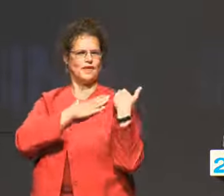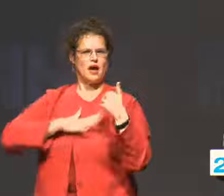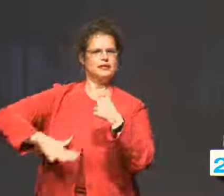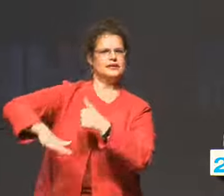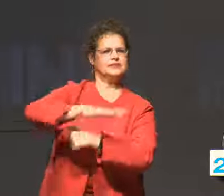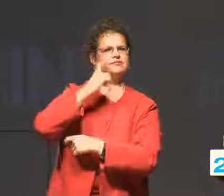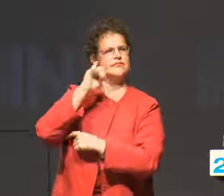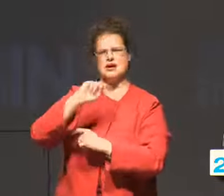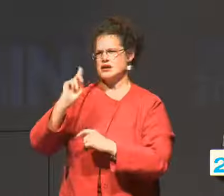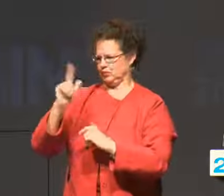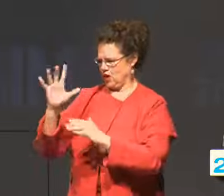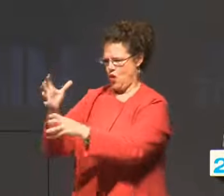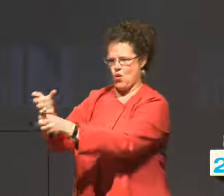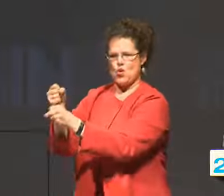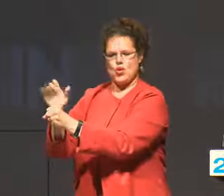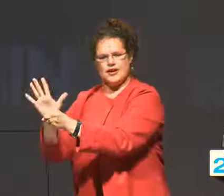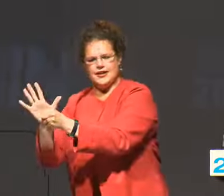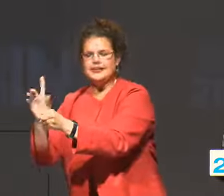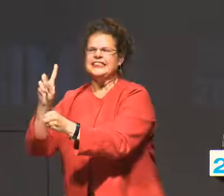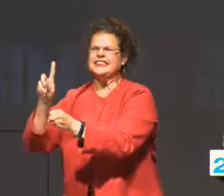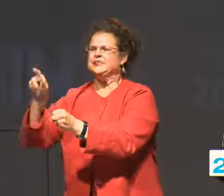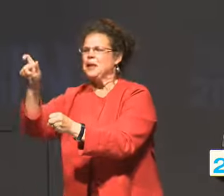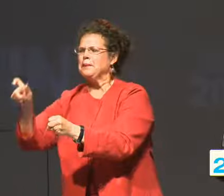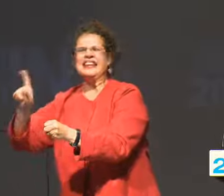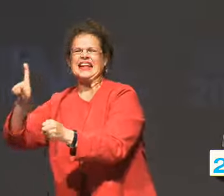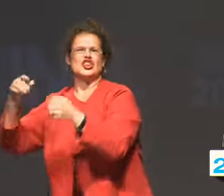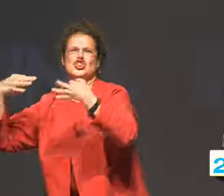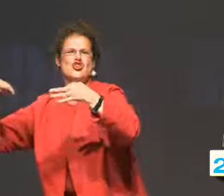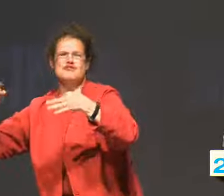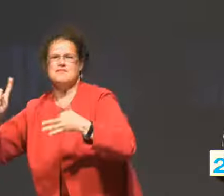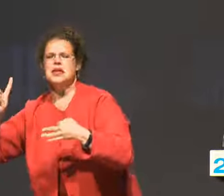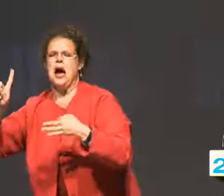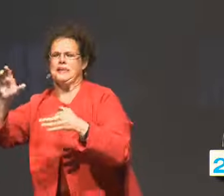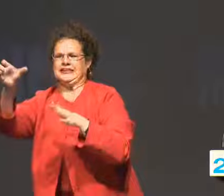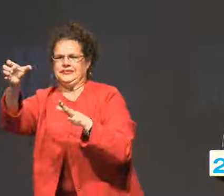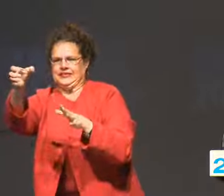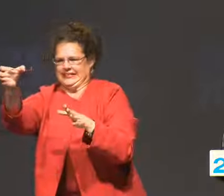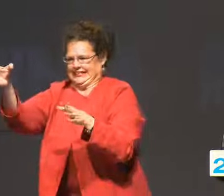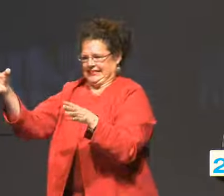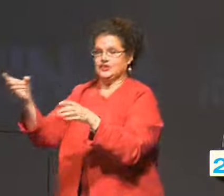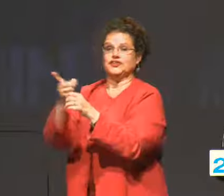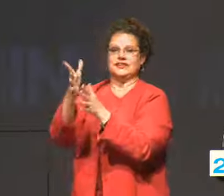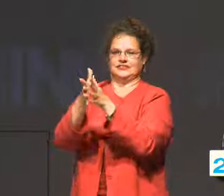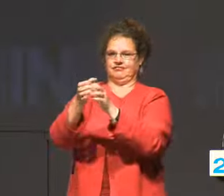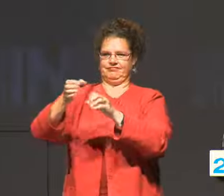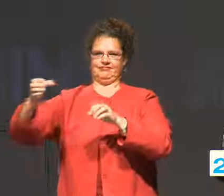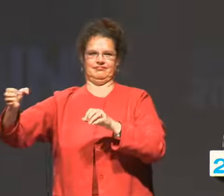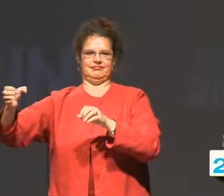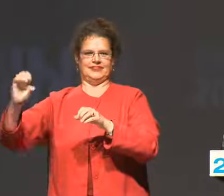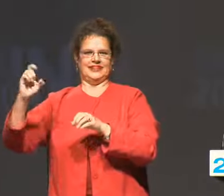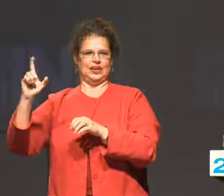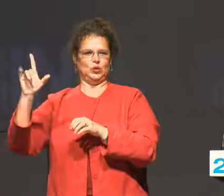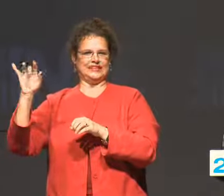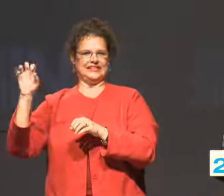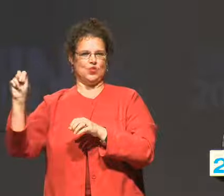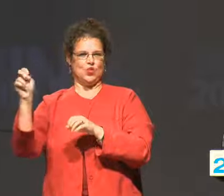ausgelöscht, Extinktion, das ist der Begriff dazu. Und dann später hat man dann gemerkt, okay, das sind vielleicht doch